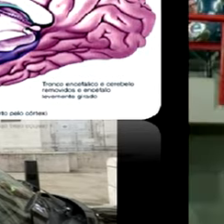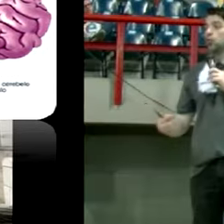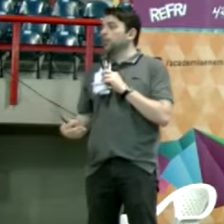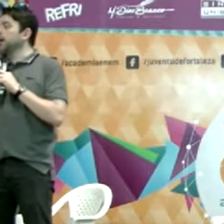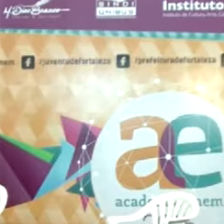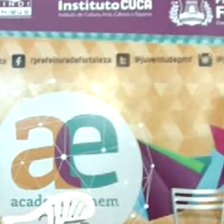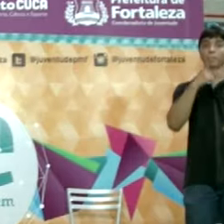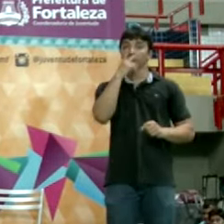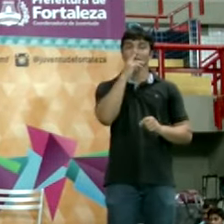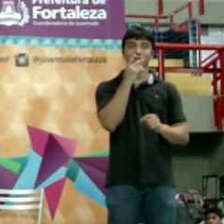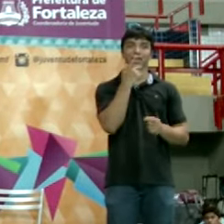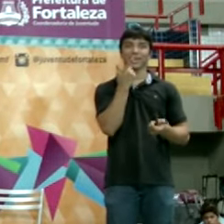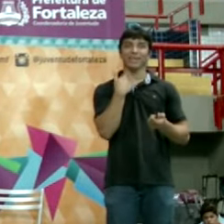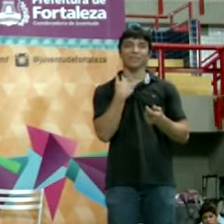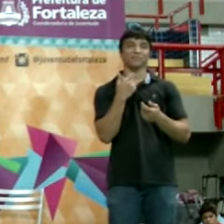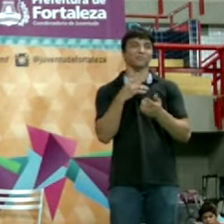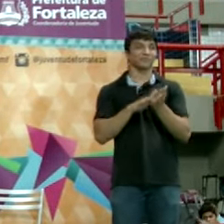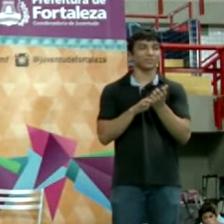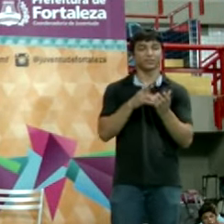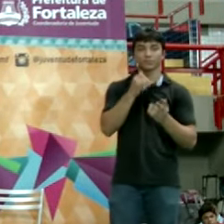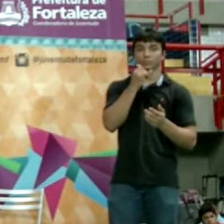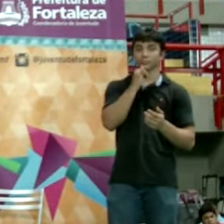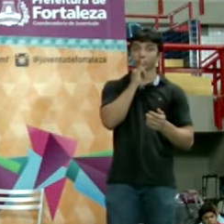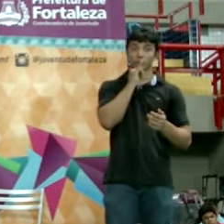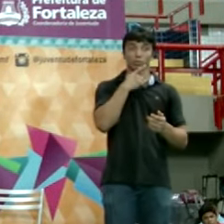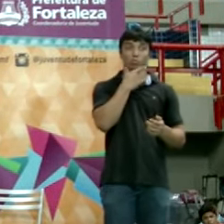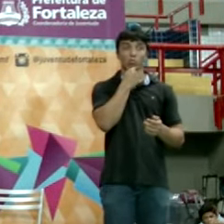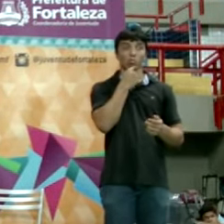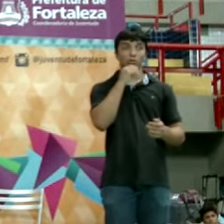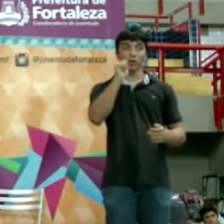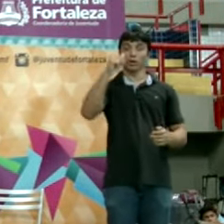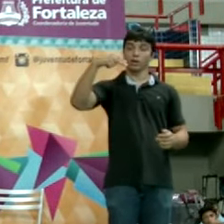coisa chamada desculpa. Existe um palestrante internacional, que é o